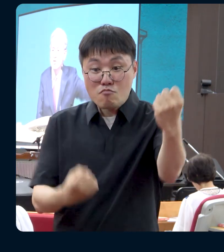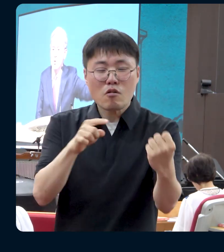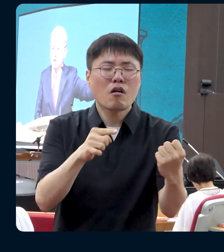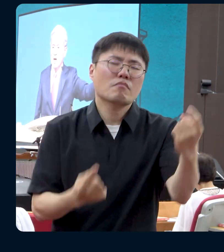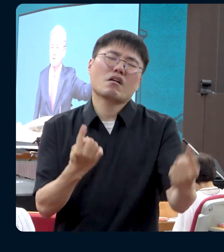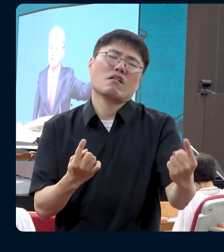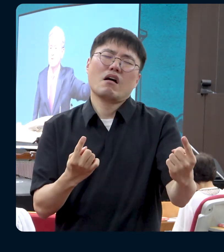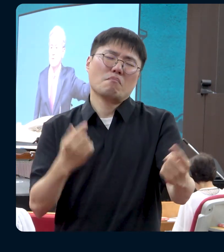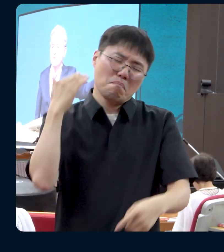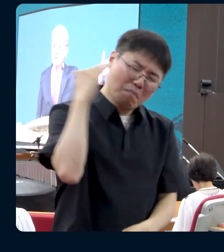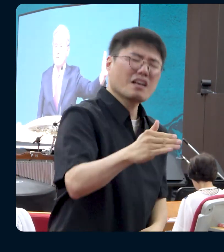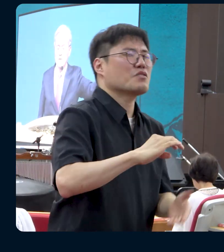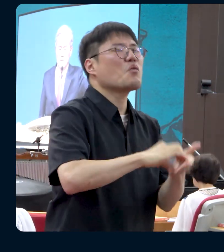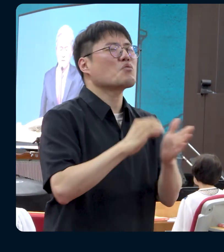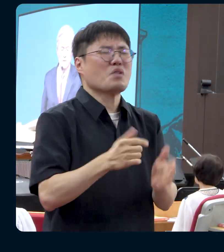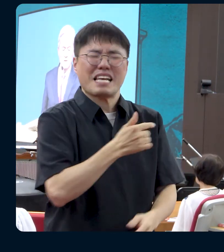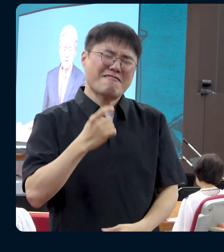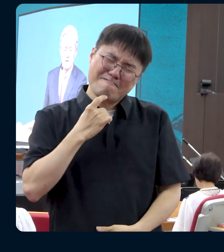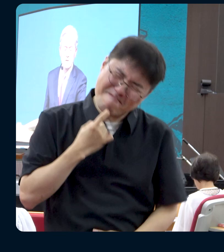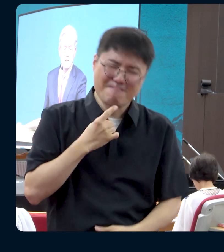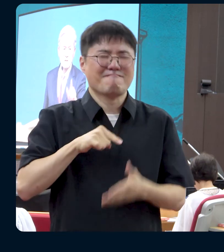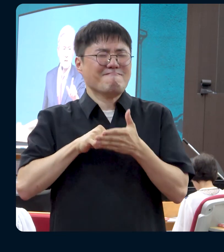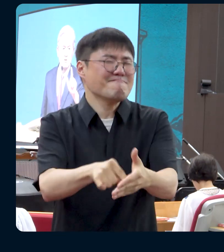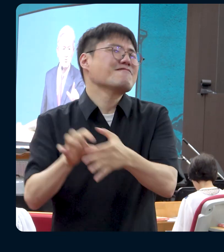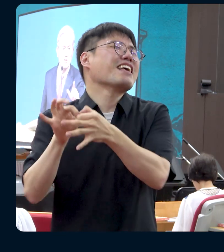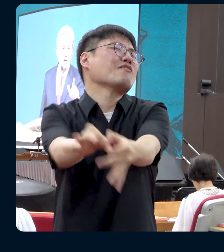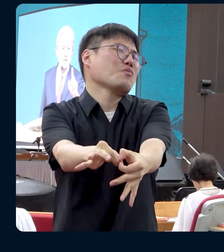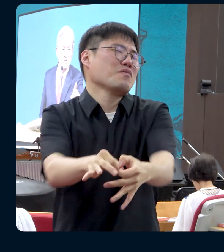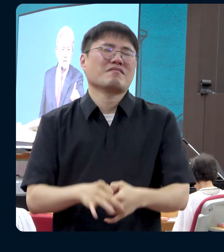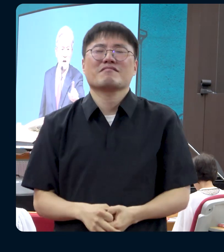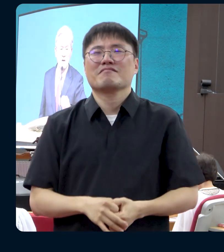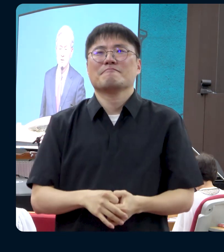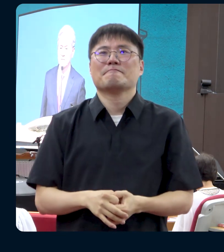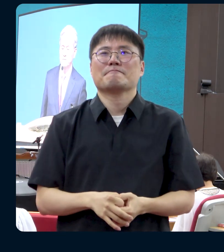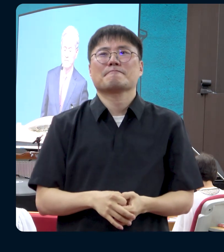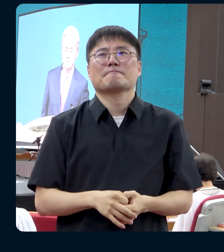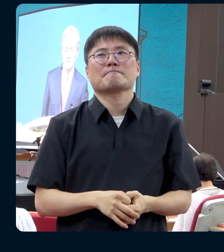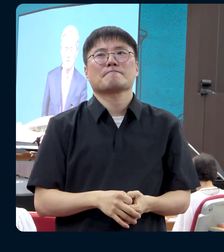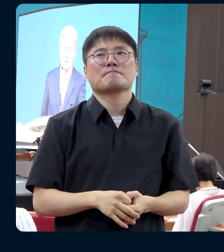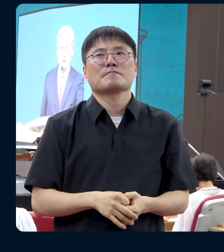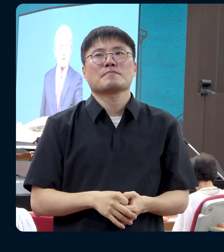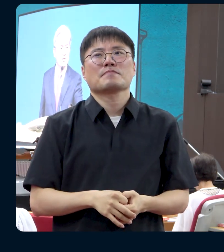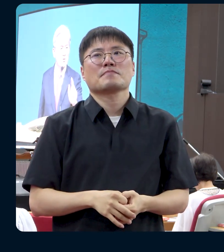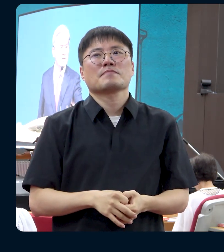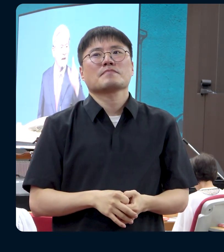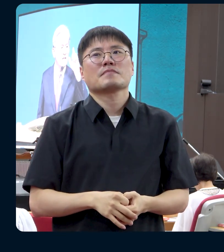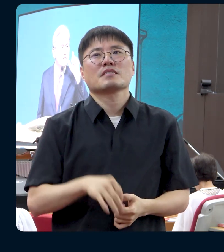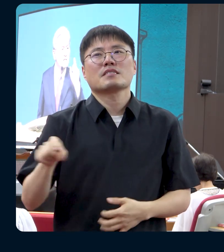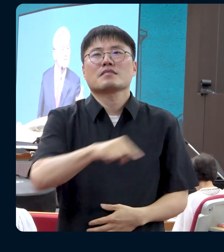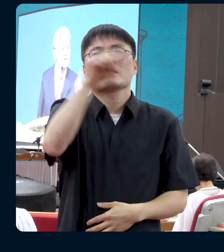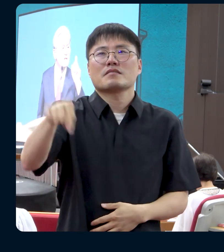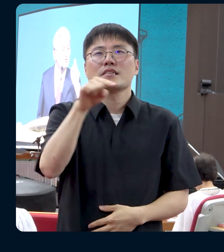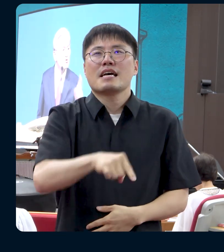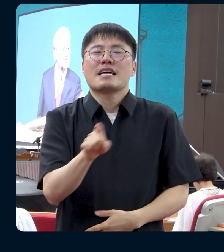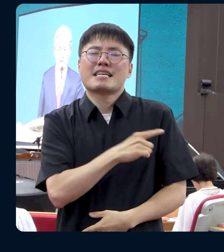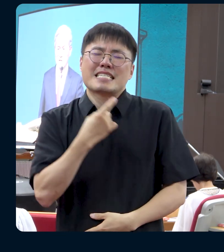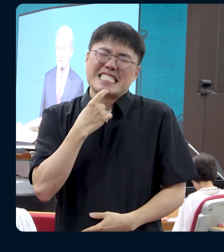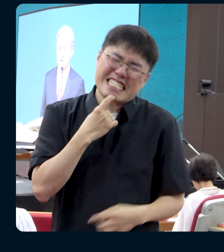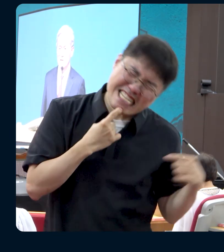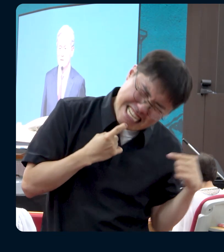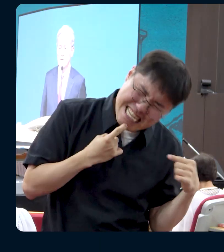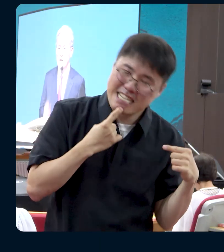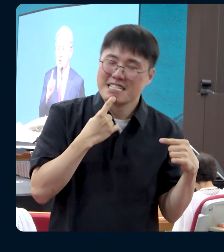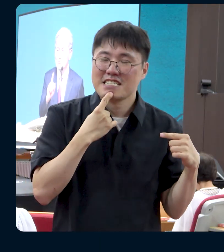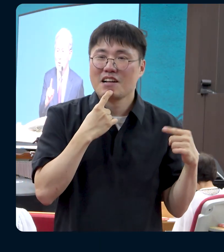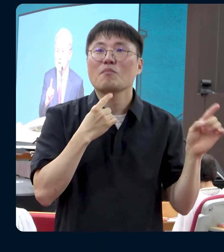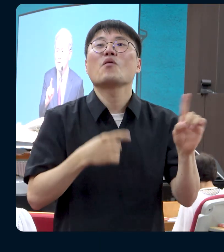두더지와 비교도 안 될 정도로 집요하다 하는 것이죠. 자, 그런데 그 중에서 가장 심각한 것, 그 중에서 가장